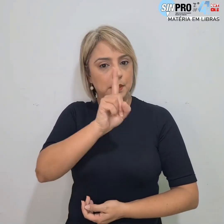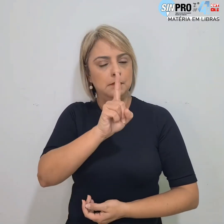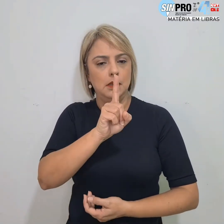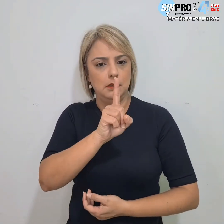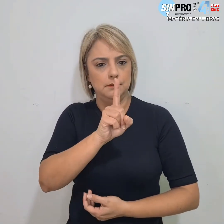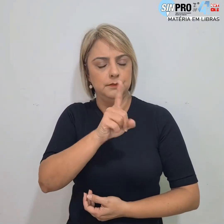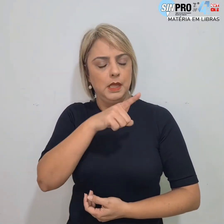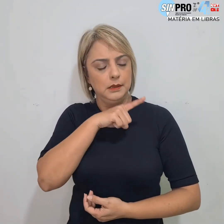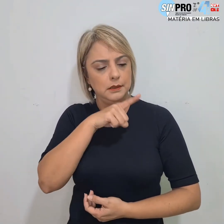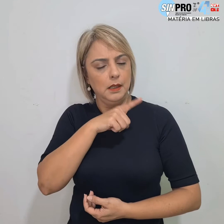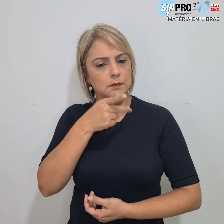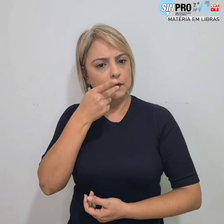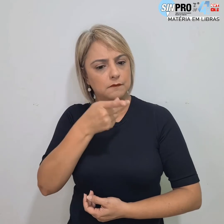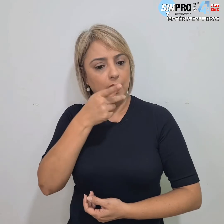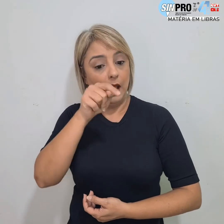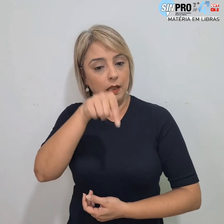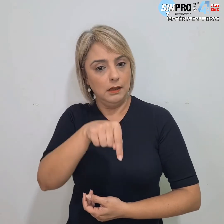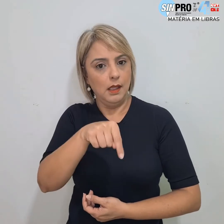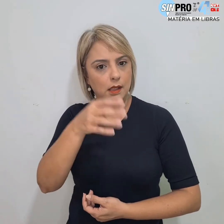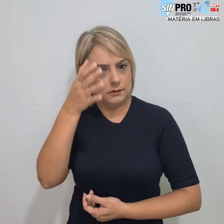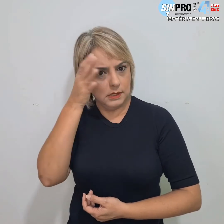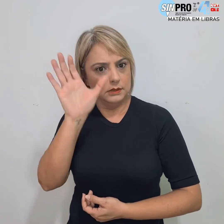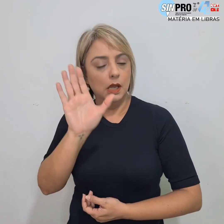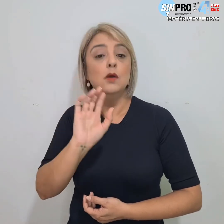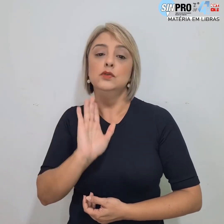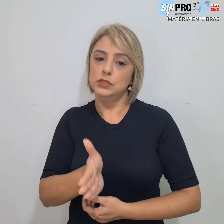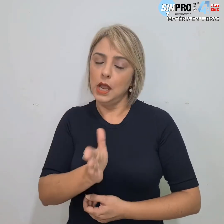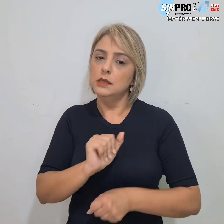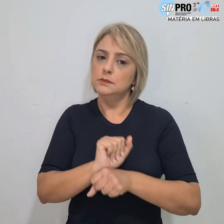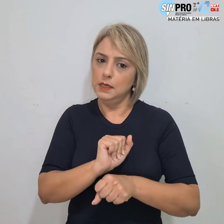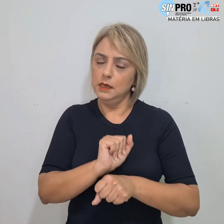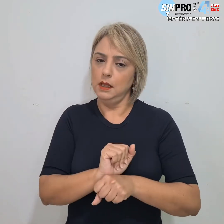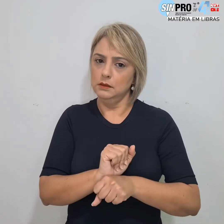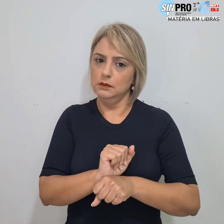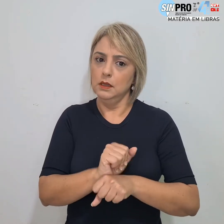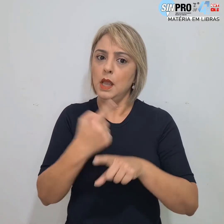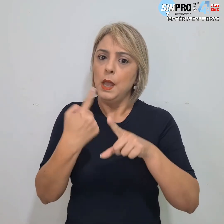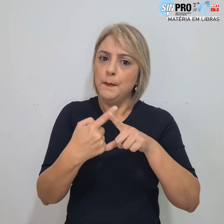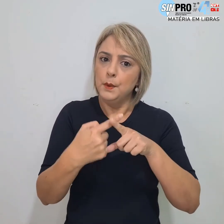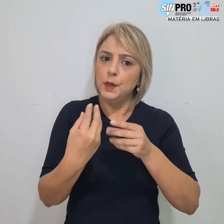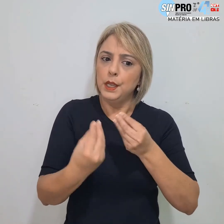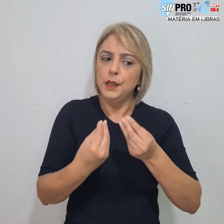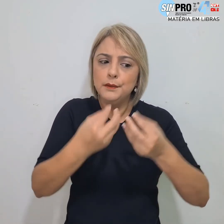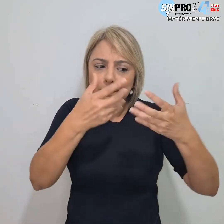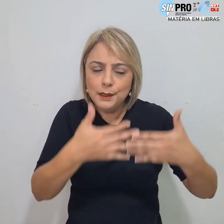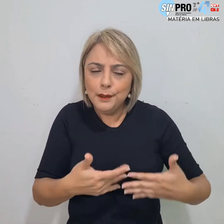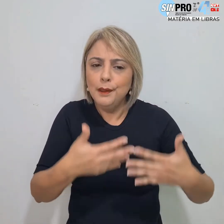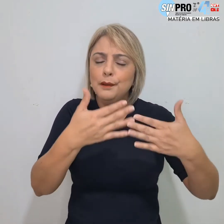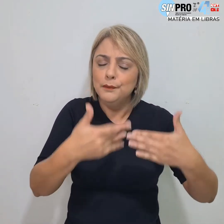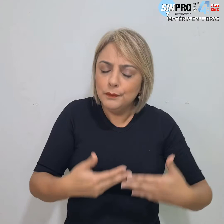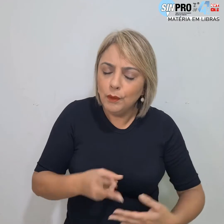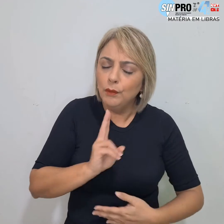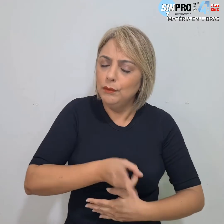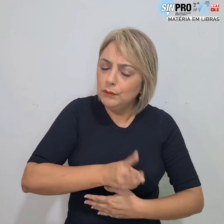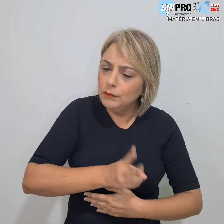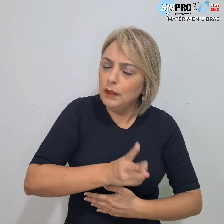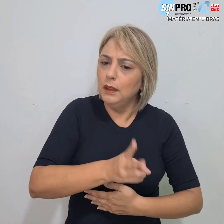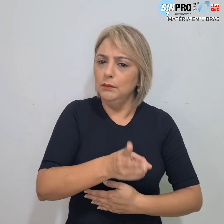Primeiramente, temos de dizer que essa decisão já era esperada, porque, como a gente vem insistindo, a situação